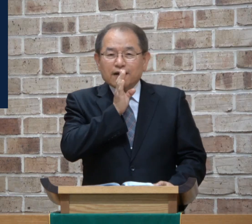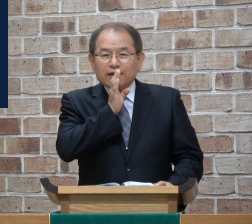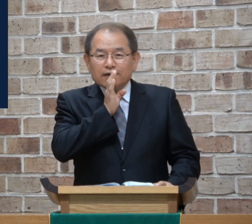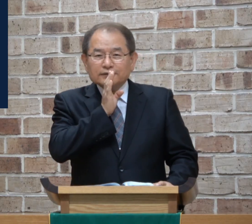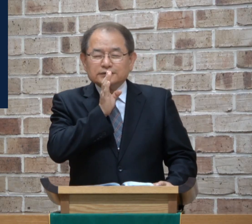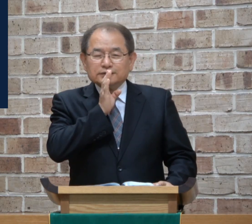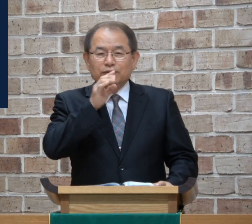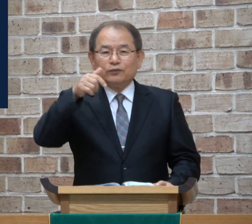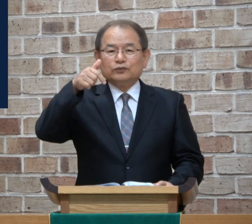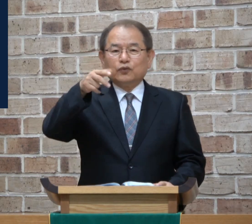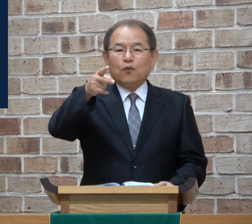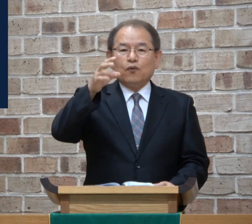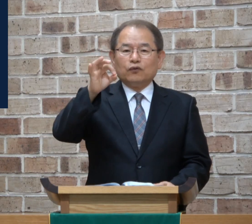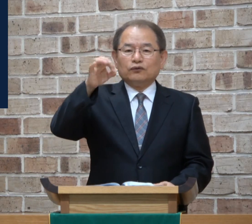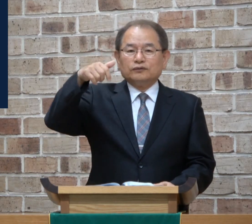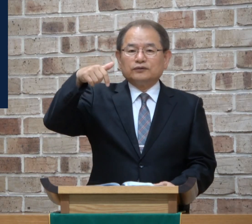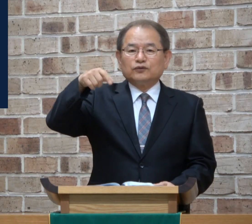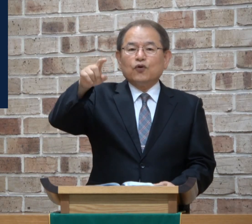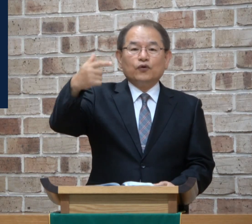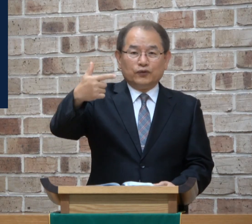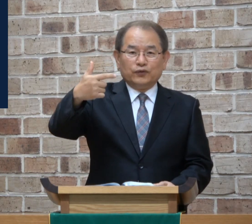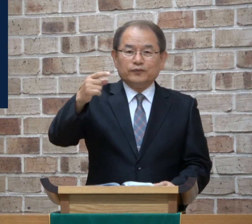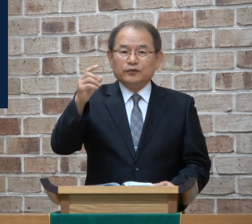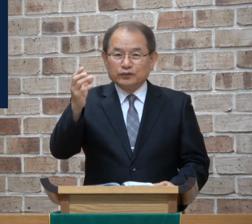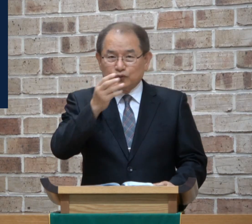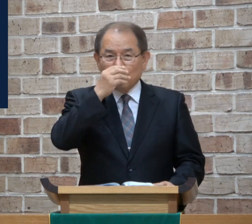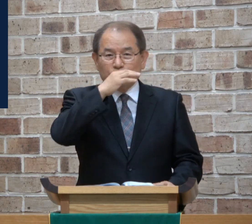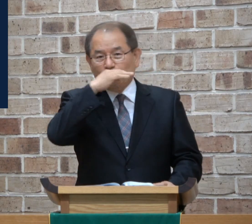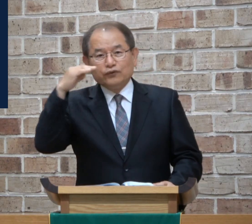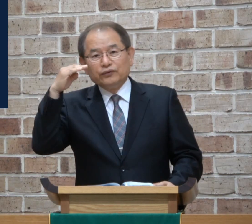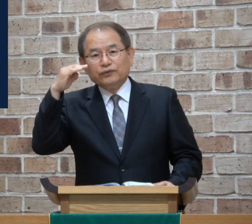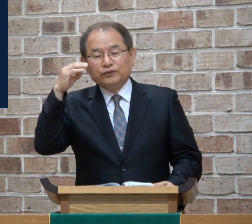오늘 설교 제목은 진짜 경건과